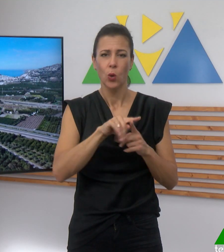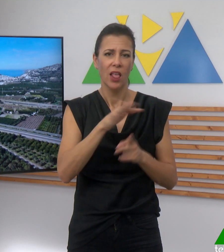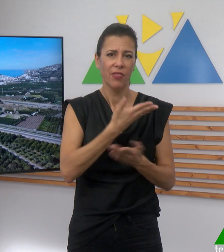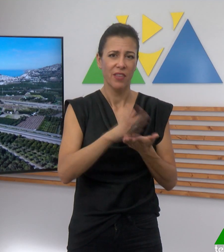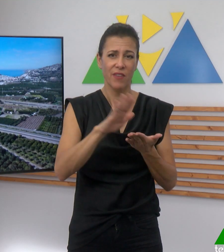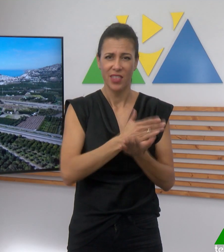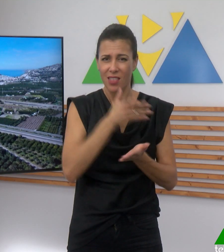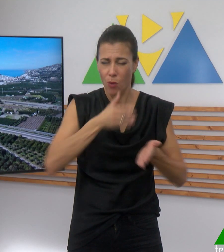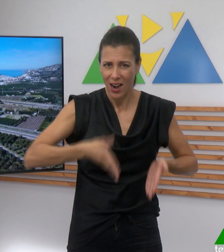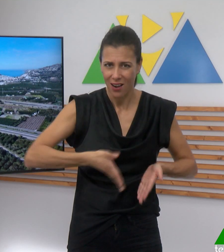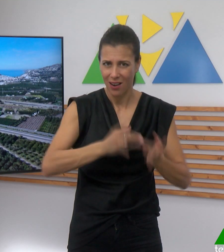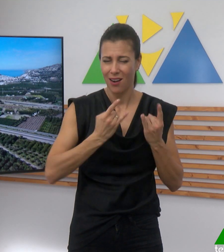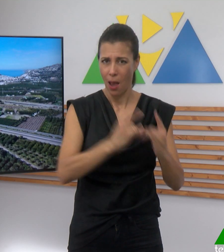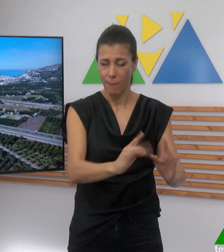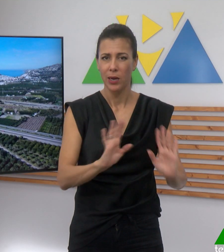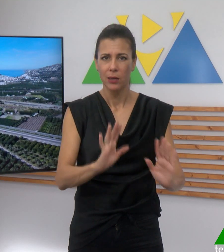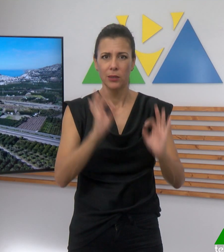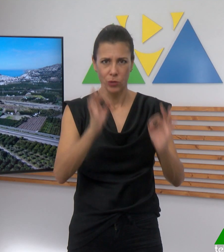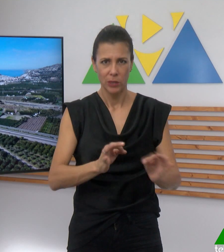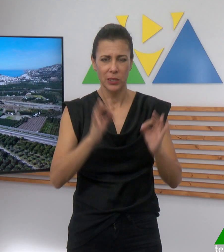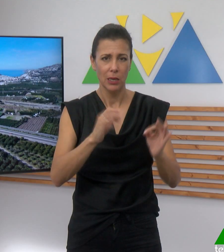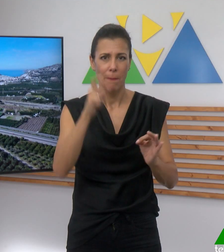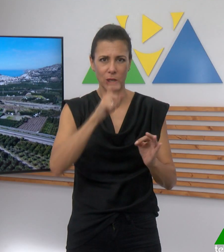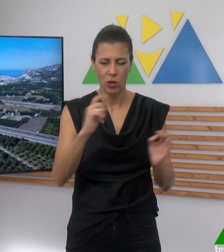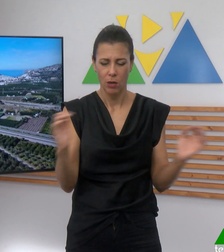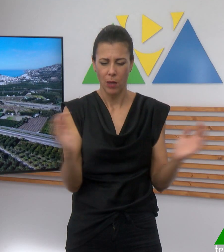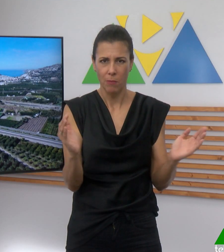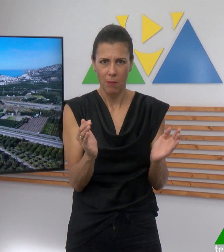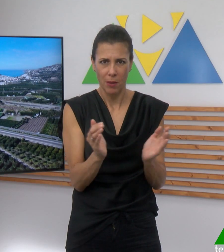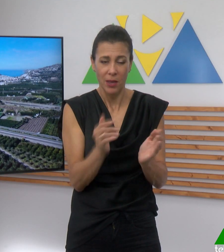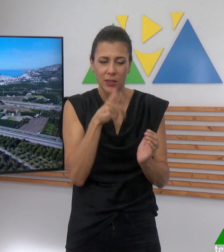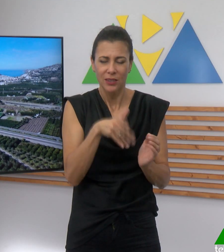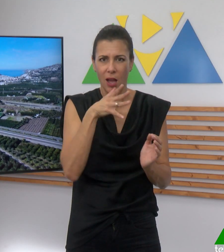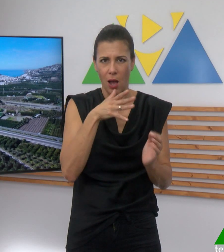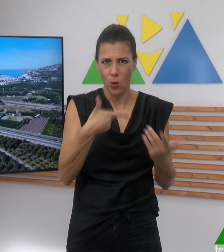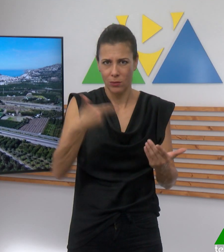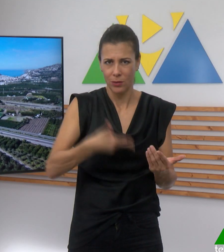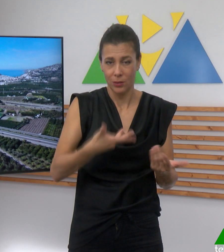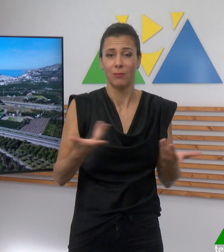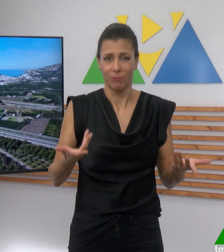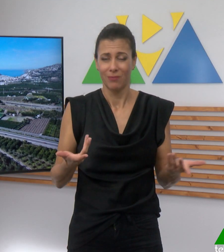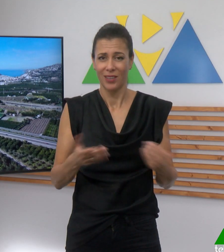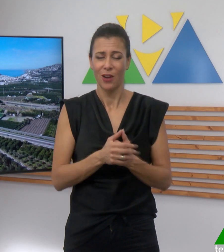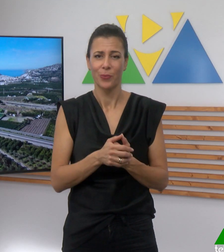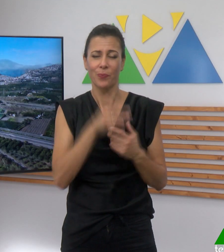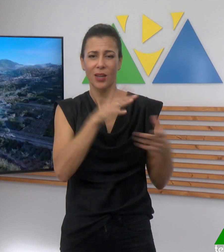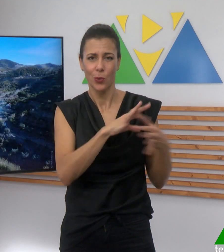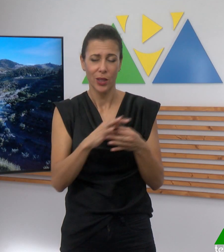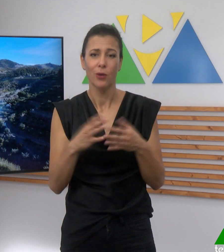que hacía la gente era pegarse lógicamente al agua volvemos unas pequeñas arquerías y que estaban unidas por la rampla no pero es verdad Es verdad que